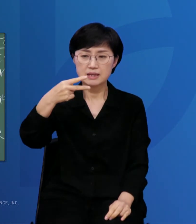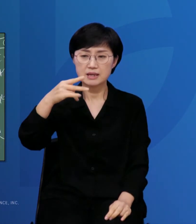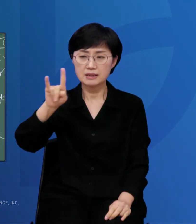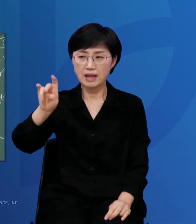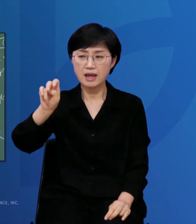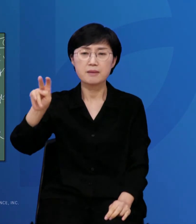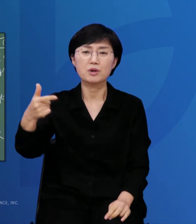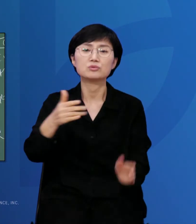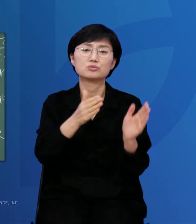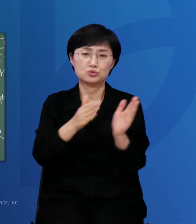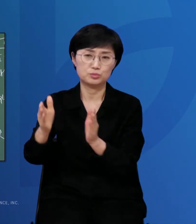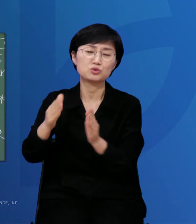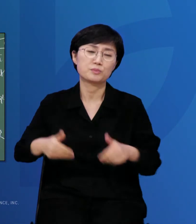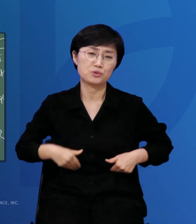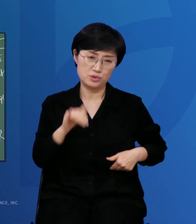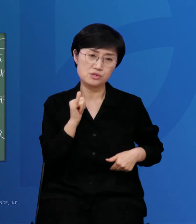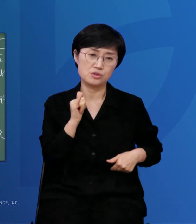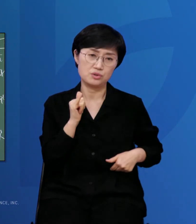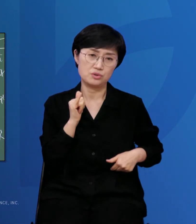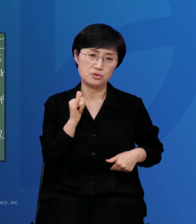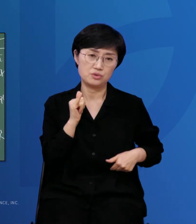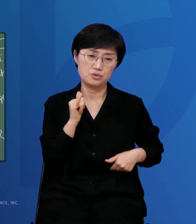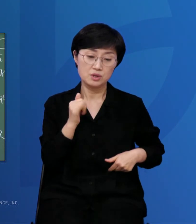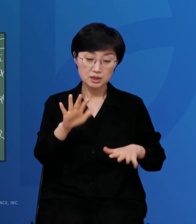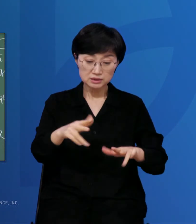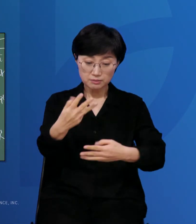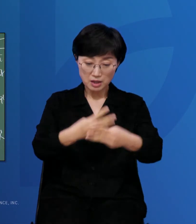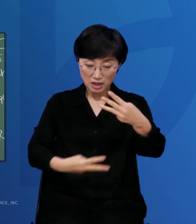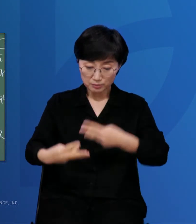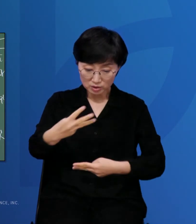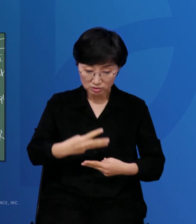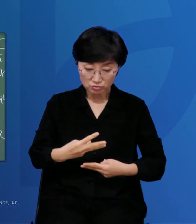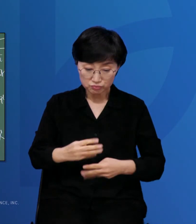그럼 이 렘넌트들이 앞으로 전 세계 나가면 어떡할 겁니까? 이후